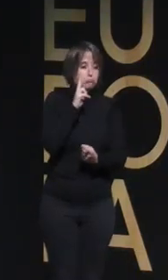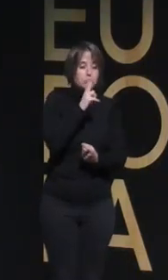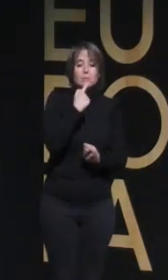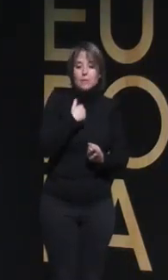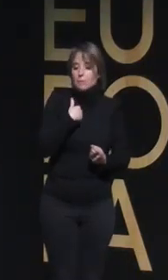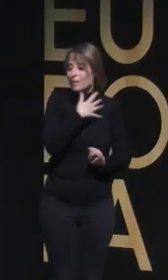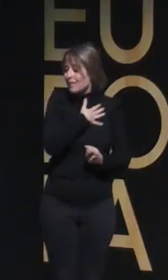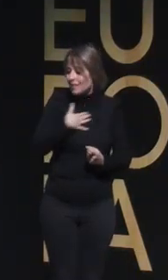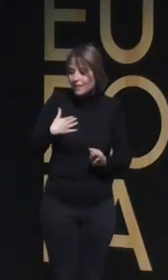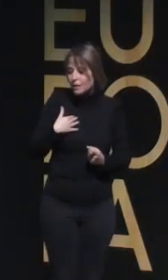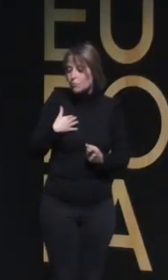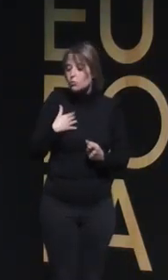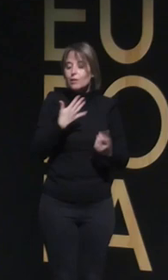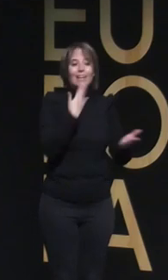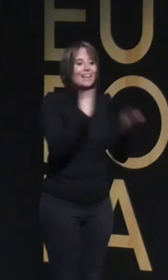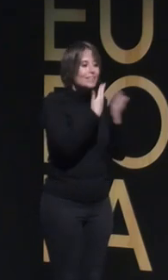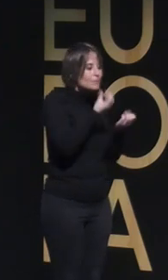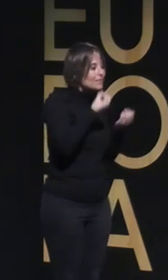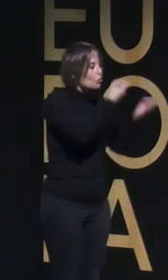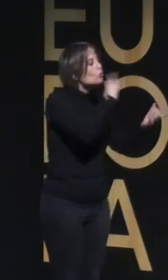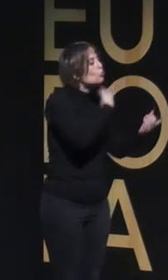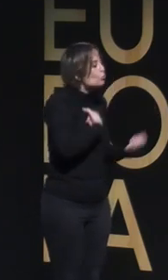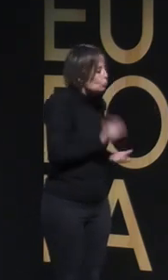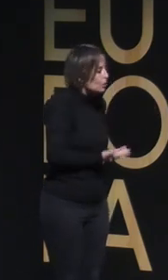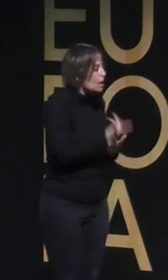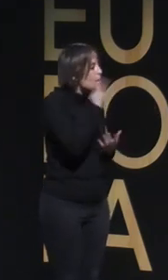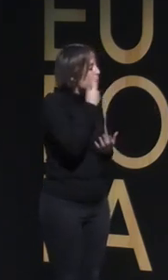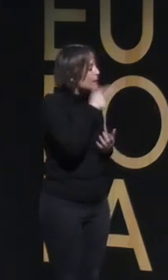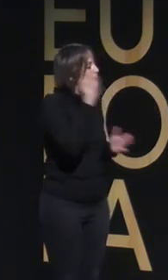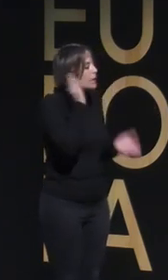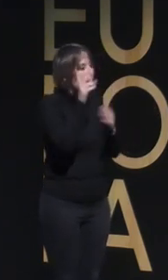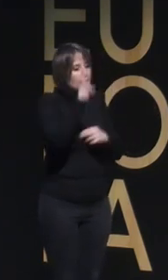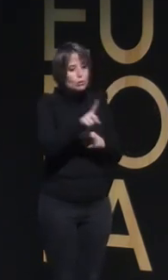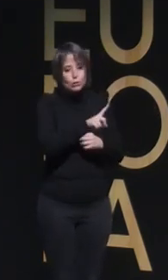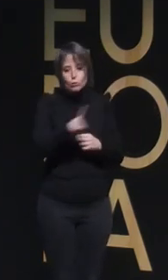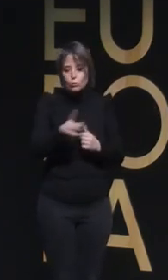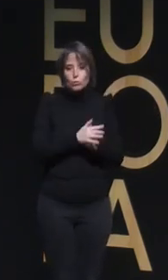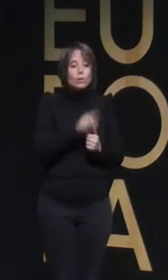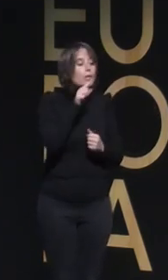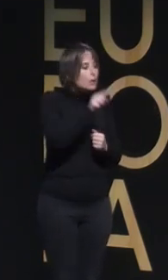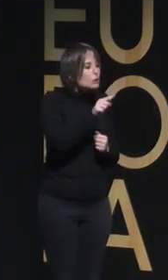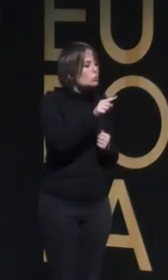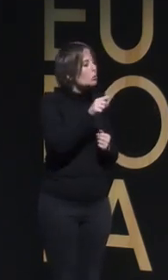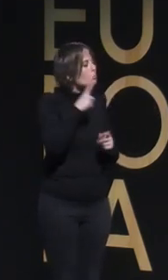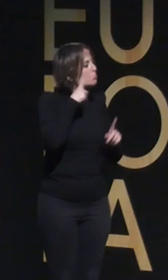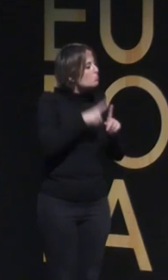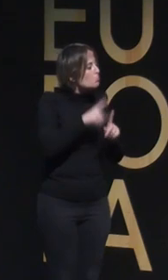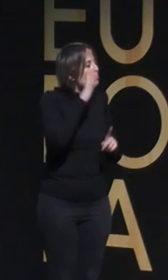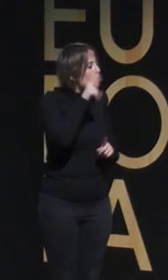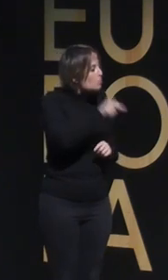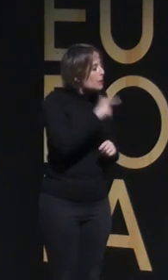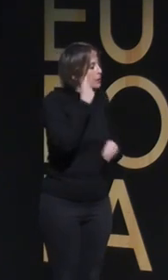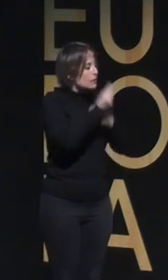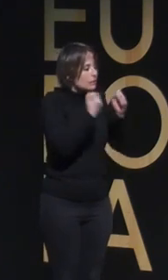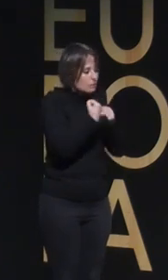queremos ir nosotros una primera entrevista a contarte y que tú nos digas si es para terapia o no, ¿no? Mm. Y eso es un muy buen indicador, porque ya estamos estando con